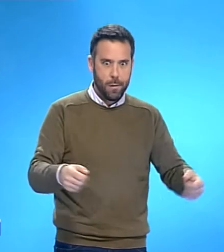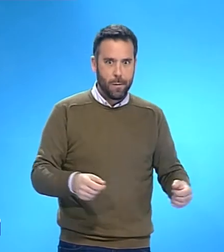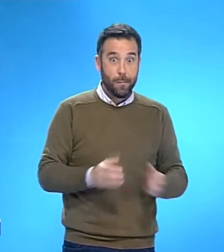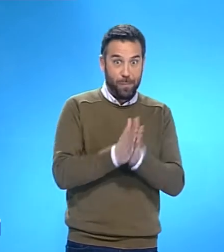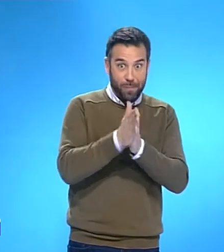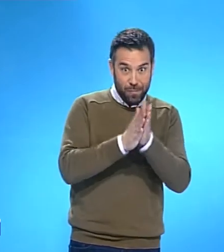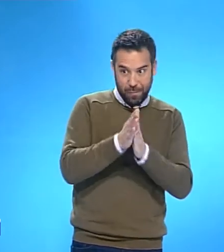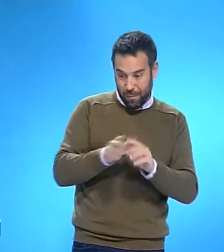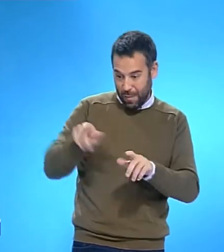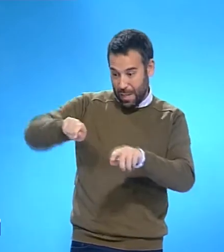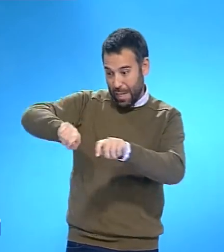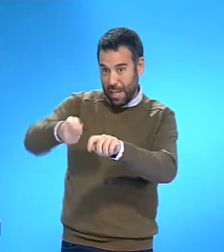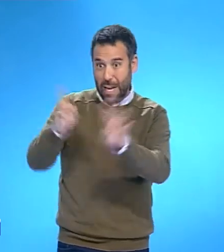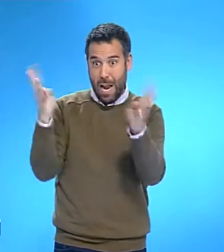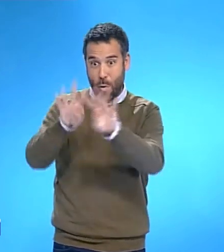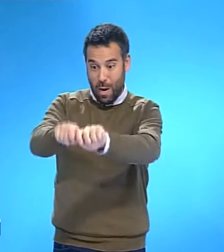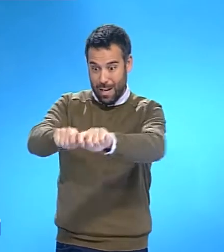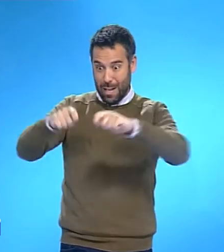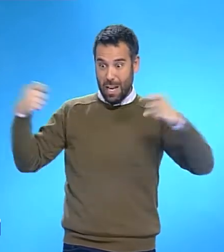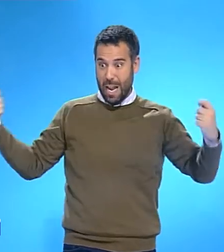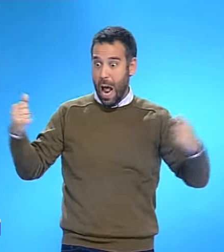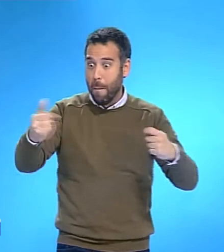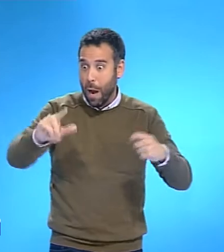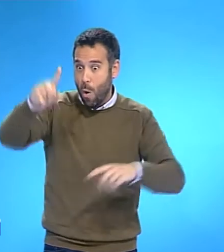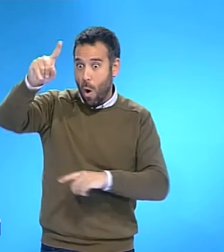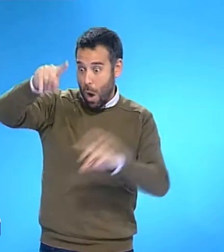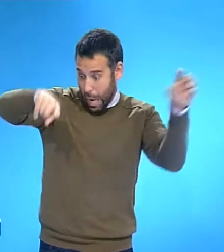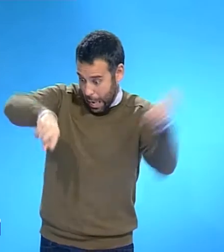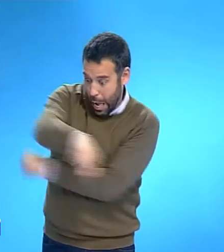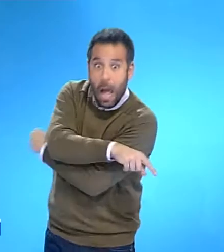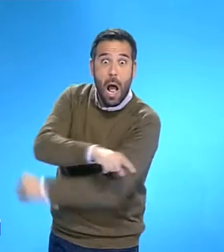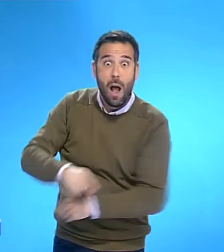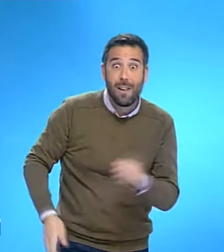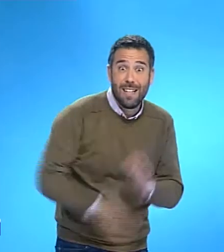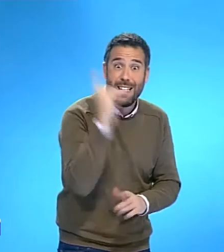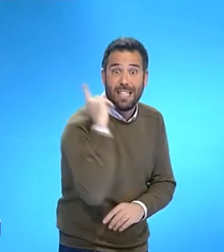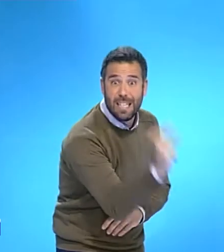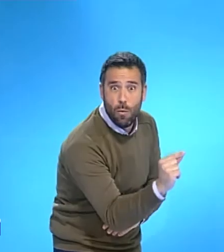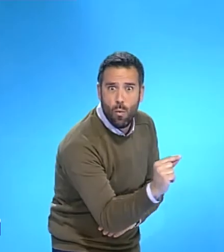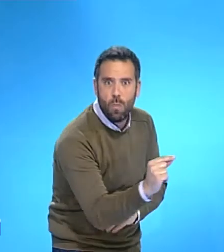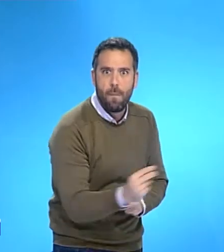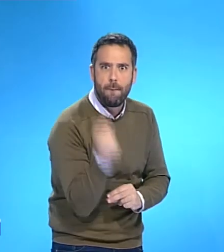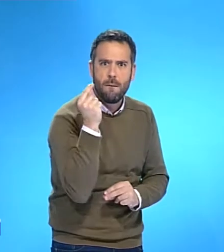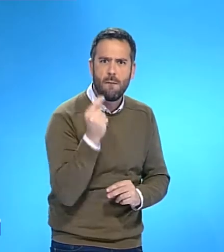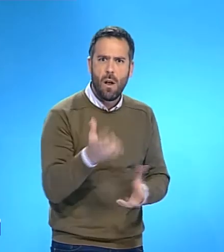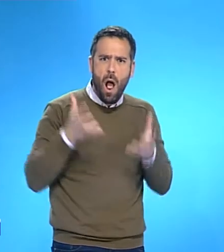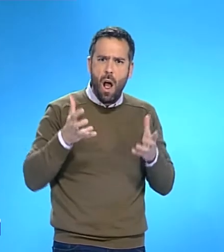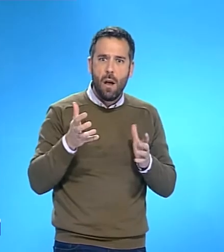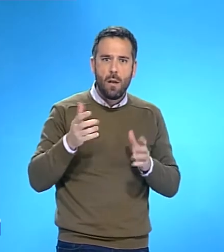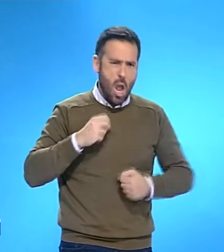Entonces, la bruja decidió ir a por él. Al abrir la jaula e ir a cogerlo, Álvaro pasó bajo su brazo y consiguió